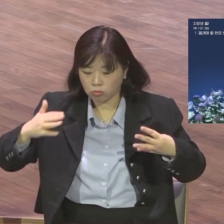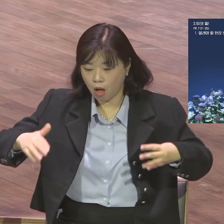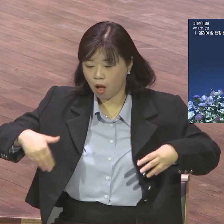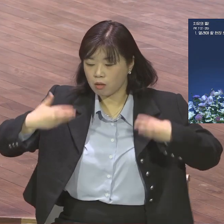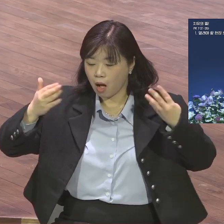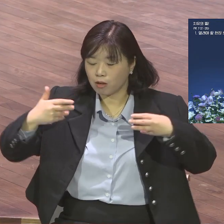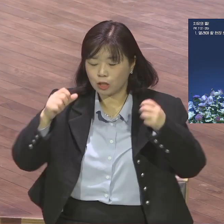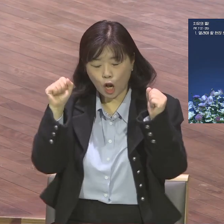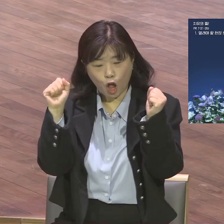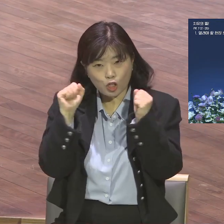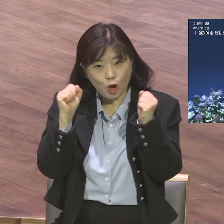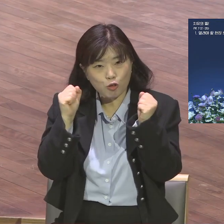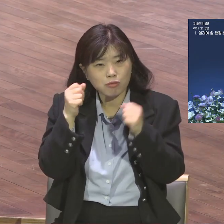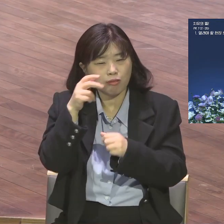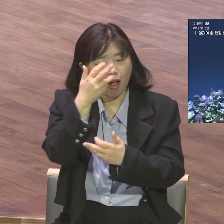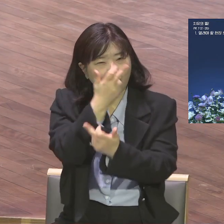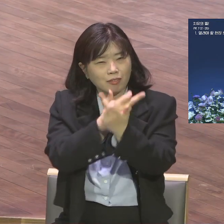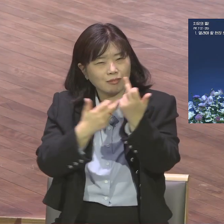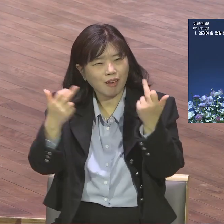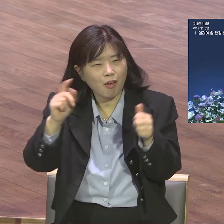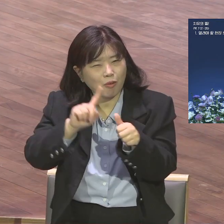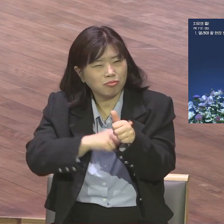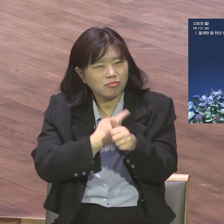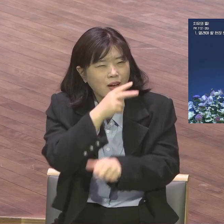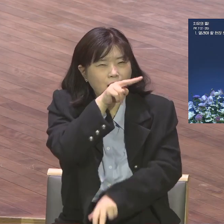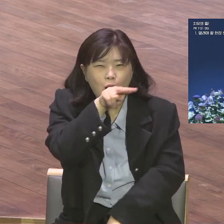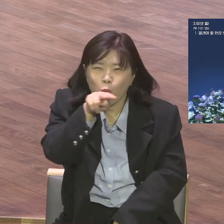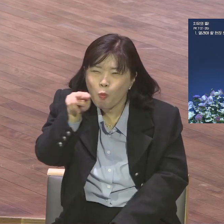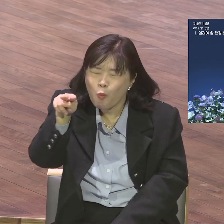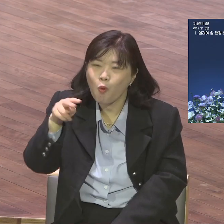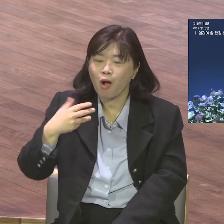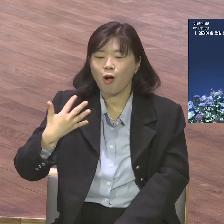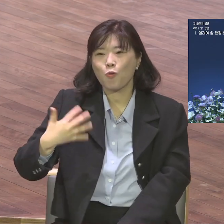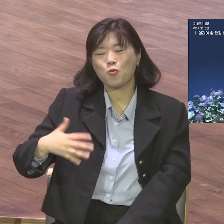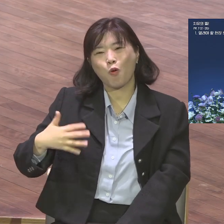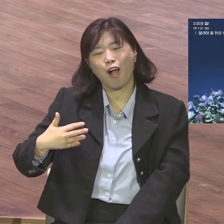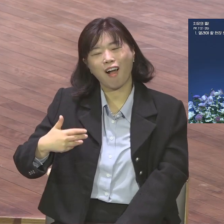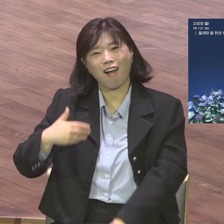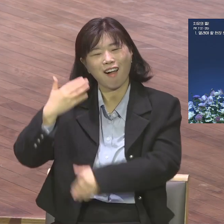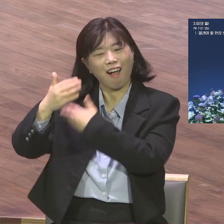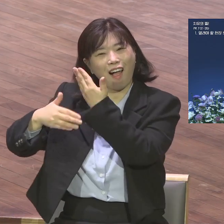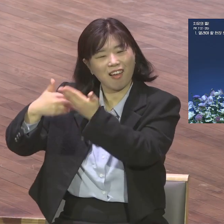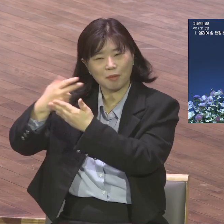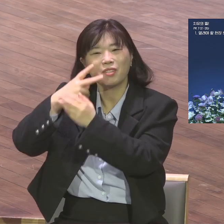자연만 봐도 아, 창조주가 있어서 이렇게 기가 막히게,